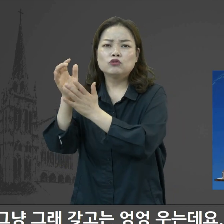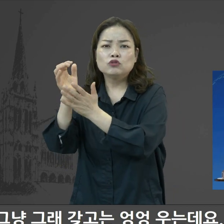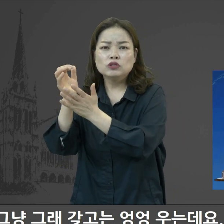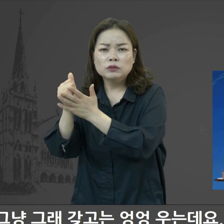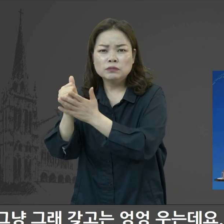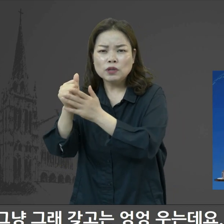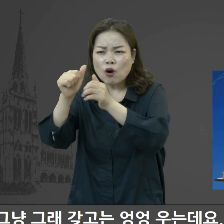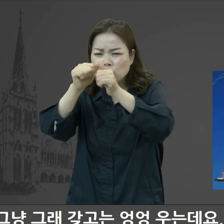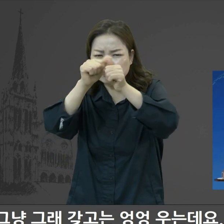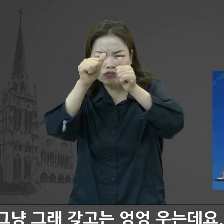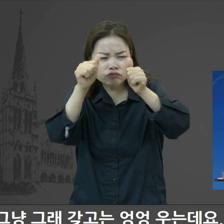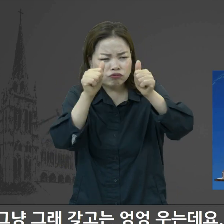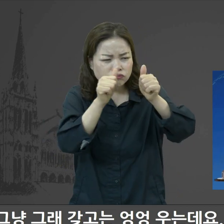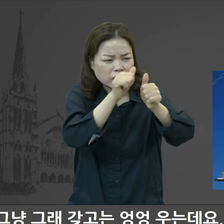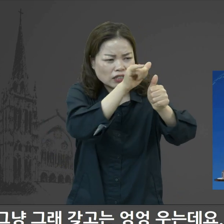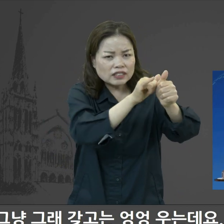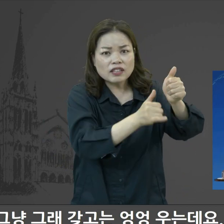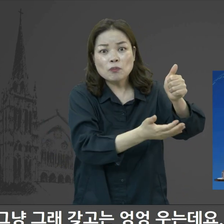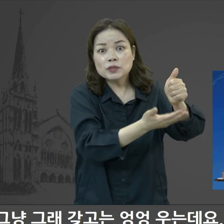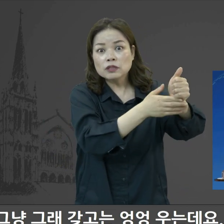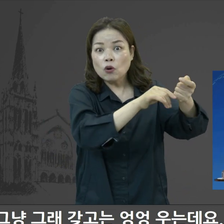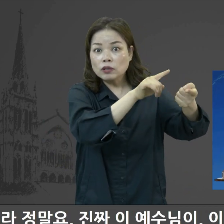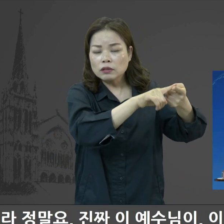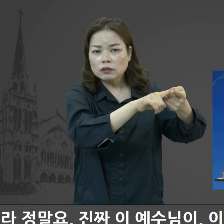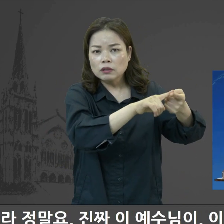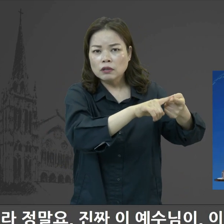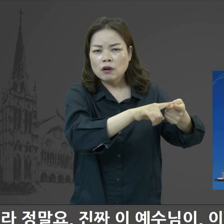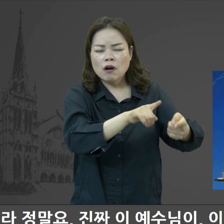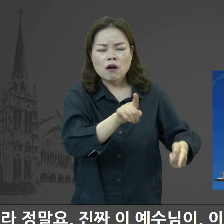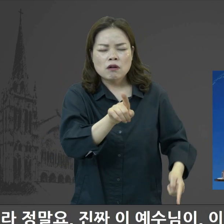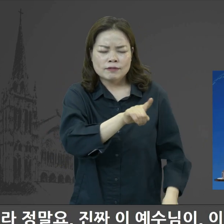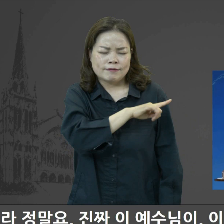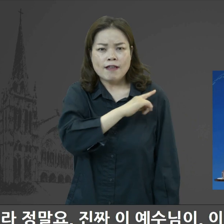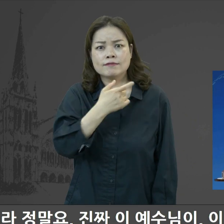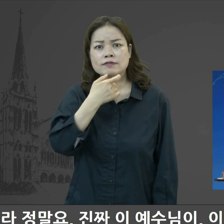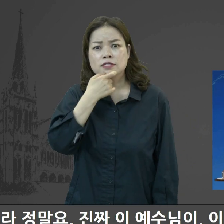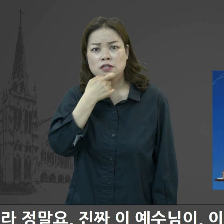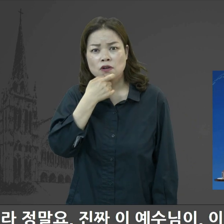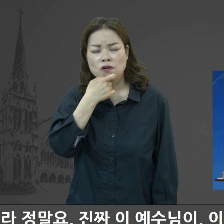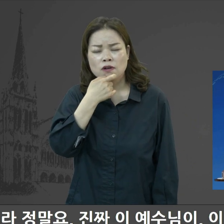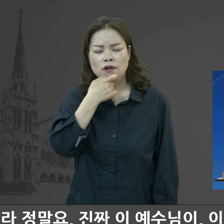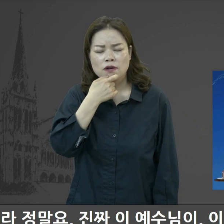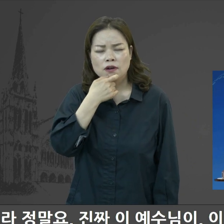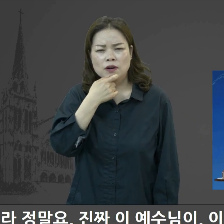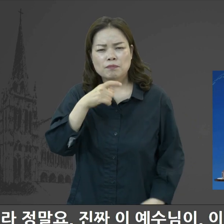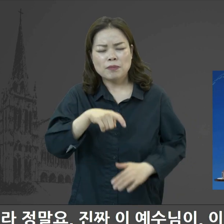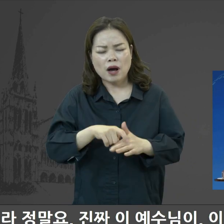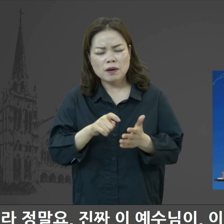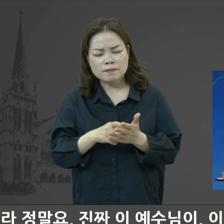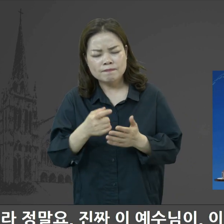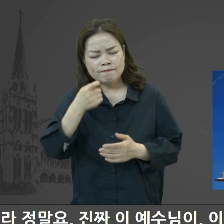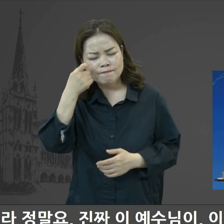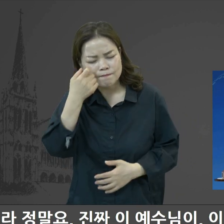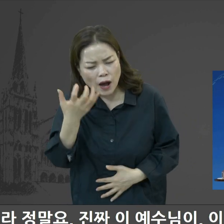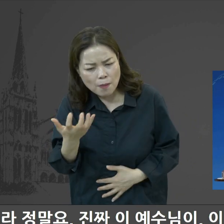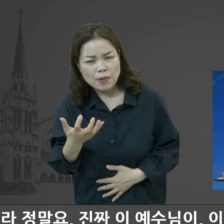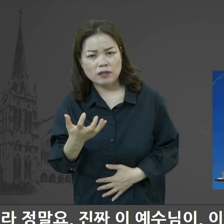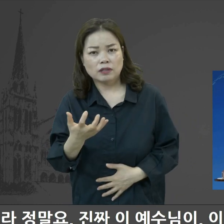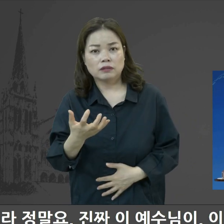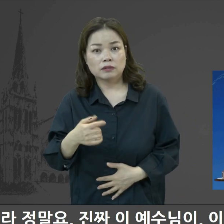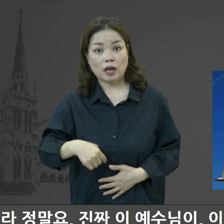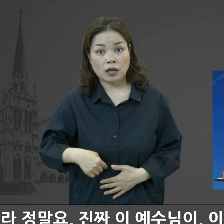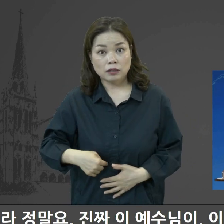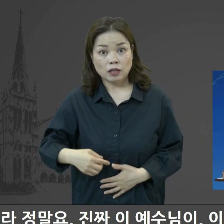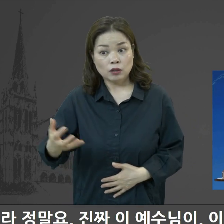이 우상 섬긴 이것을 얼마나 싫어하셨고 얼마나 마음 아파하셨는지가 제